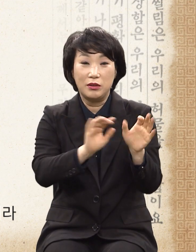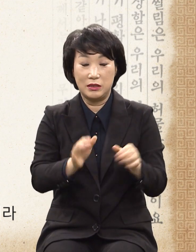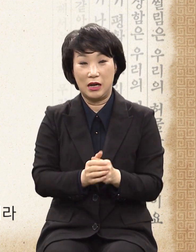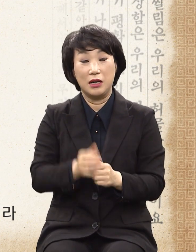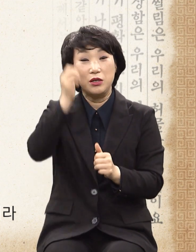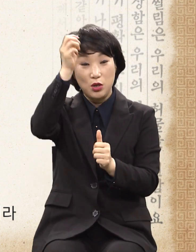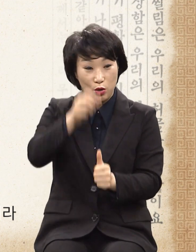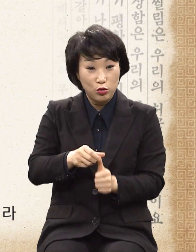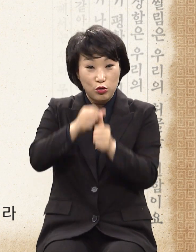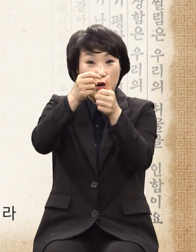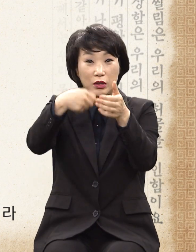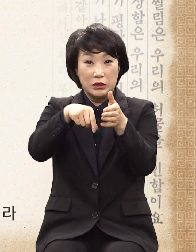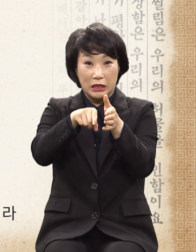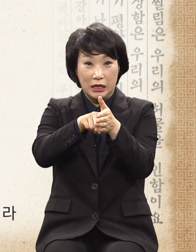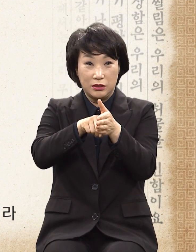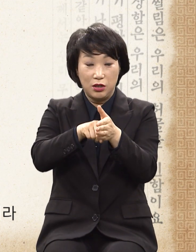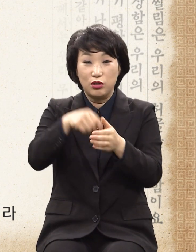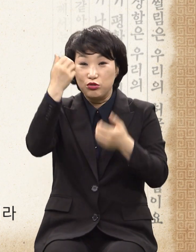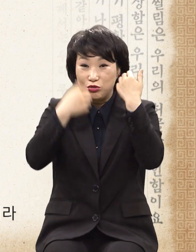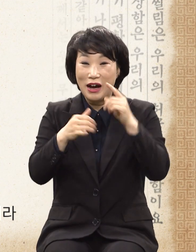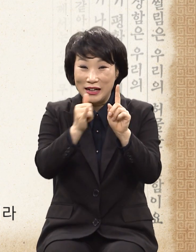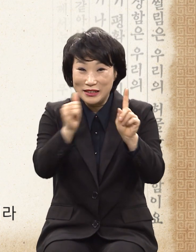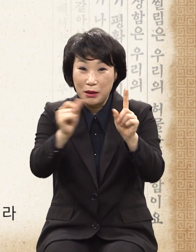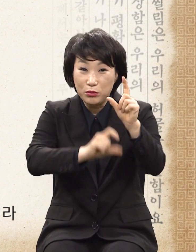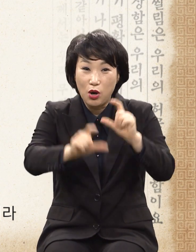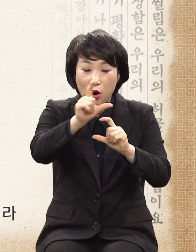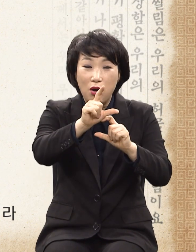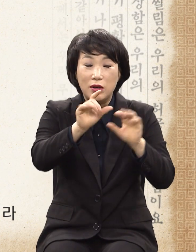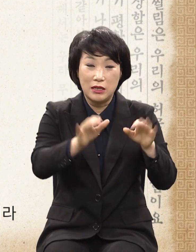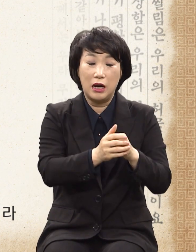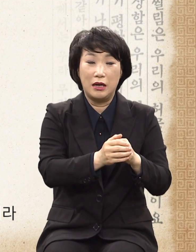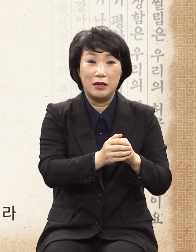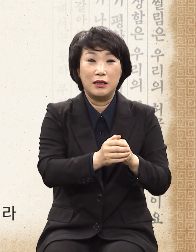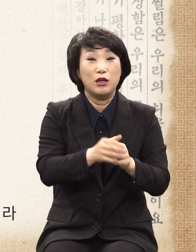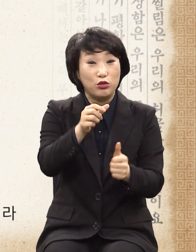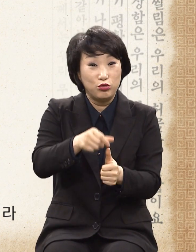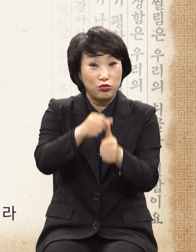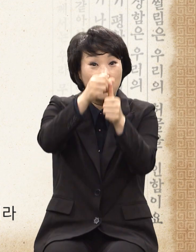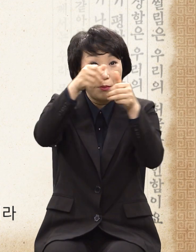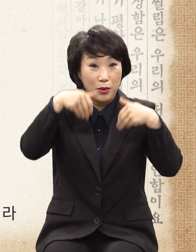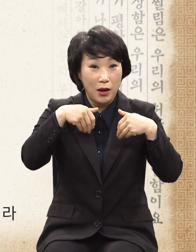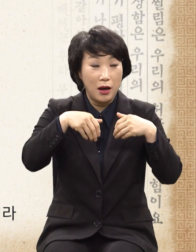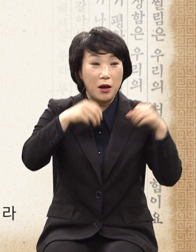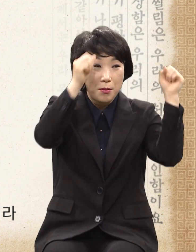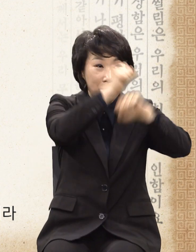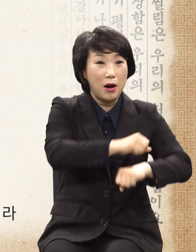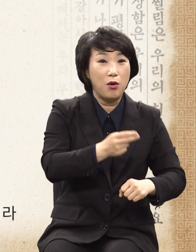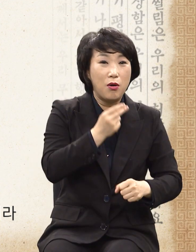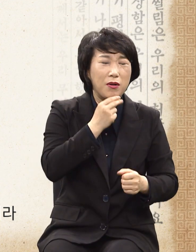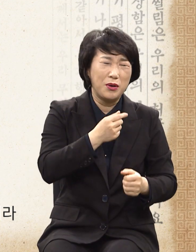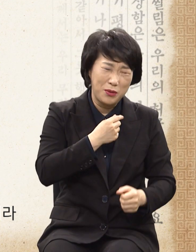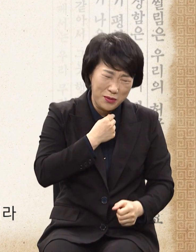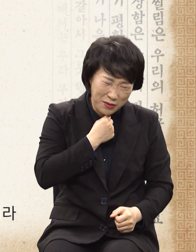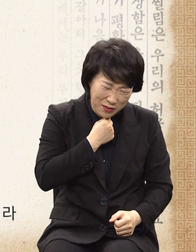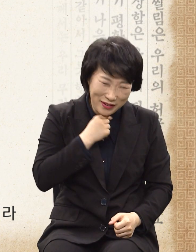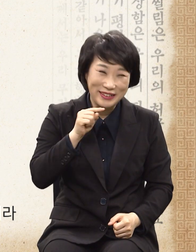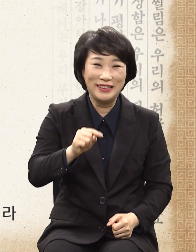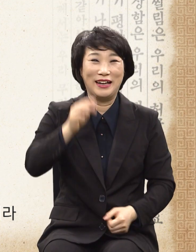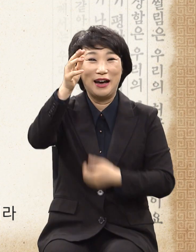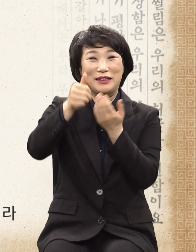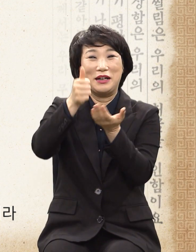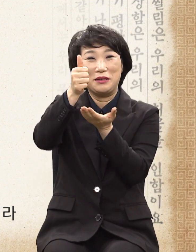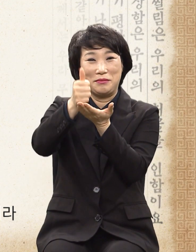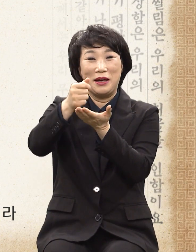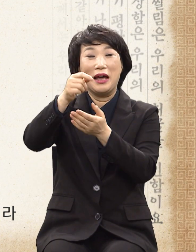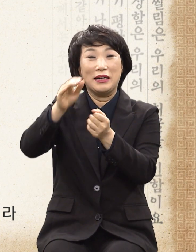영혼 구령을 위해서 단 하나라도 멸망하지 않기를 간절히 바라시는